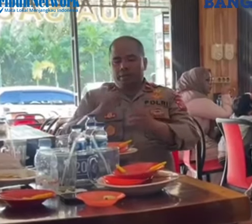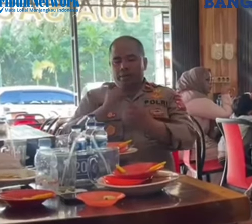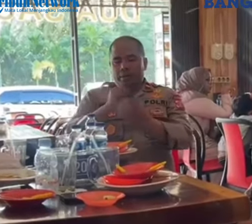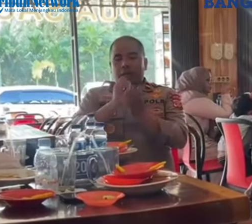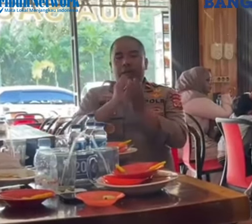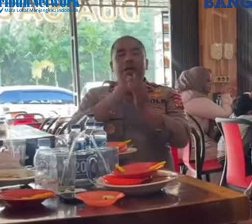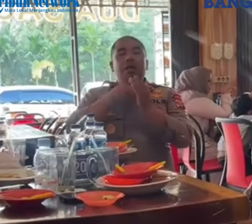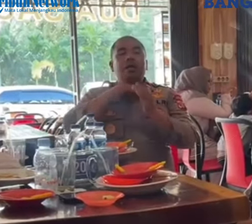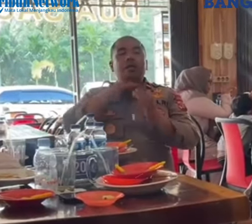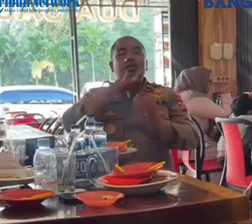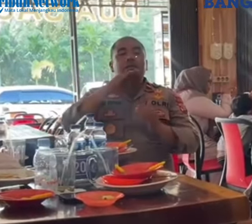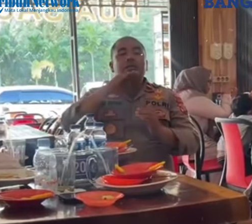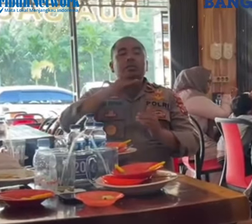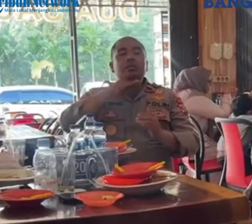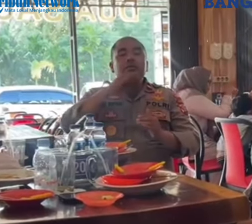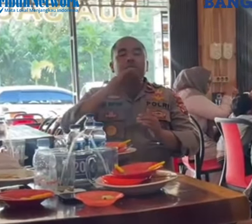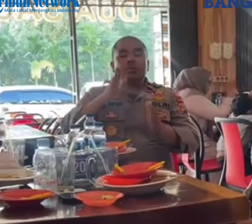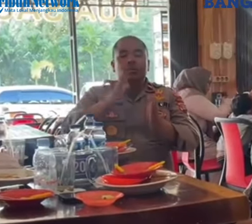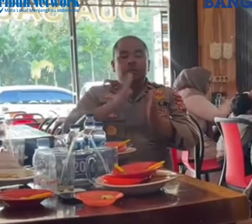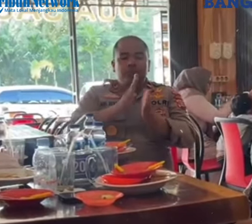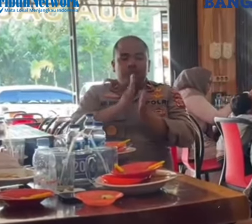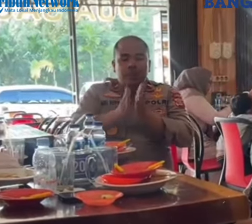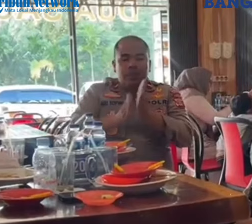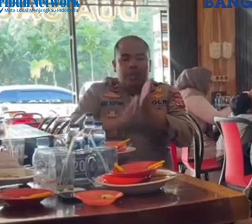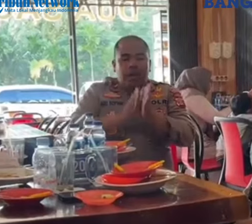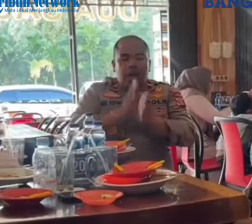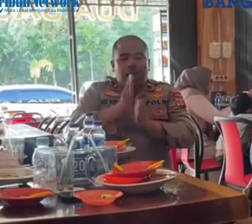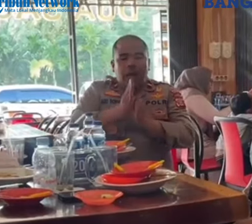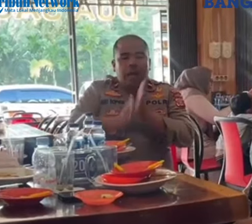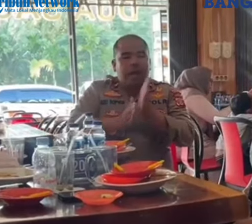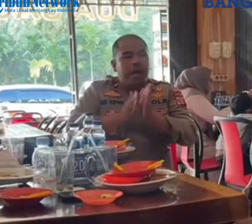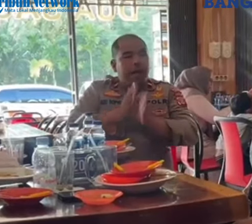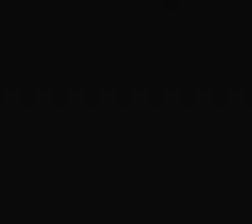benar Kapolsek Simpang 3 Ibda Safrizal memang memiliki akun TikTok tersebut.